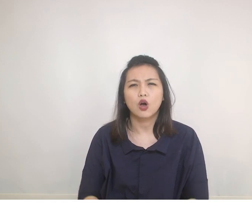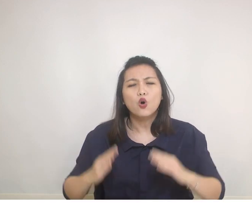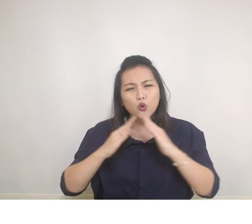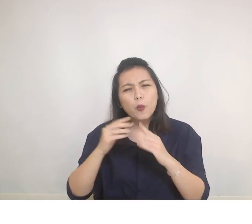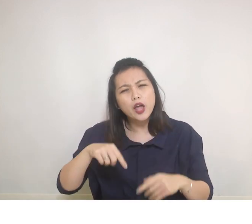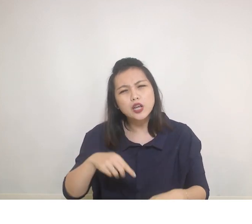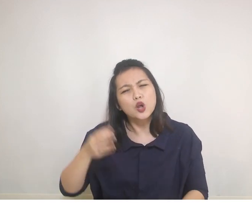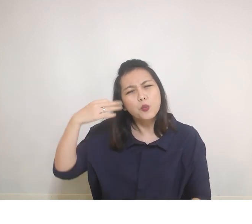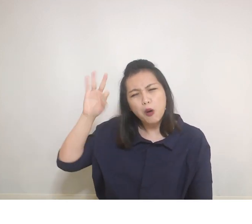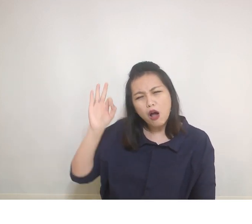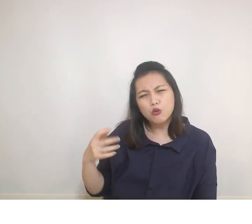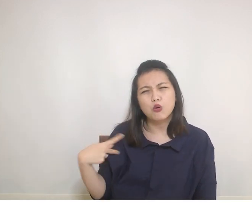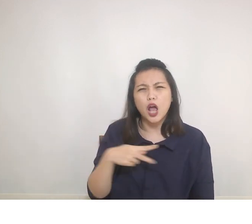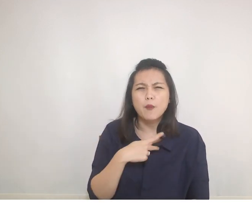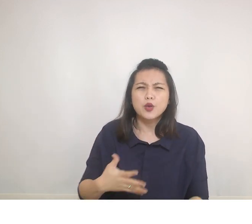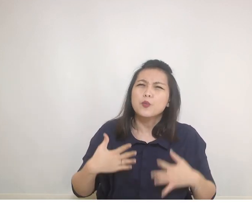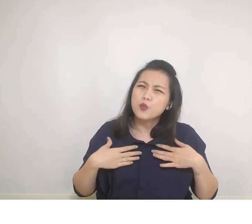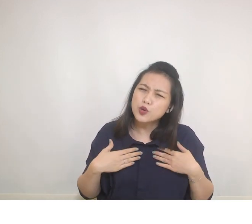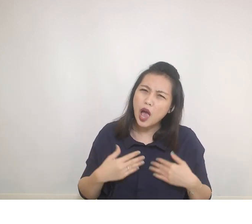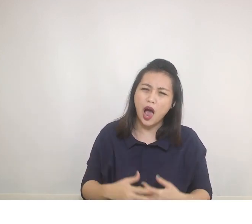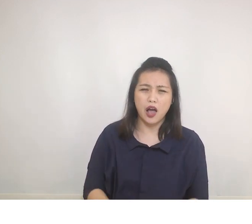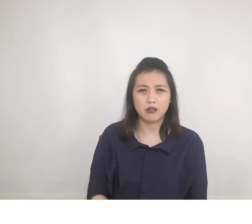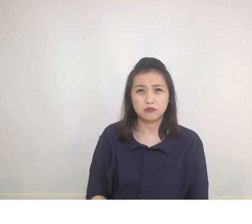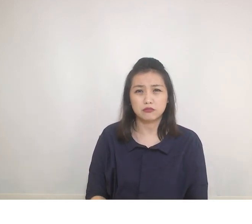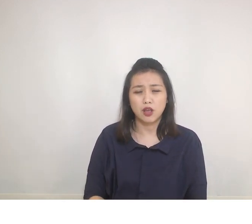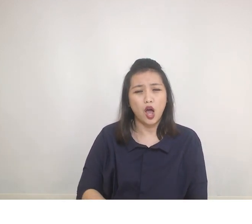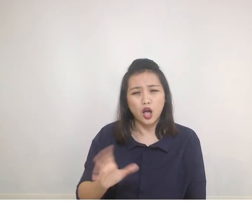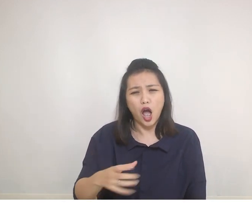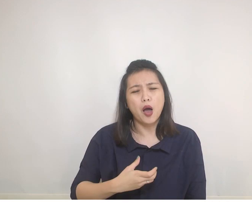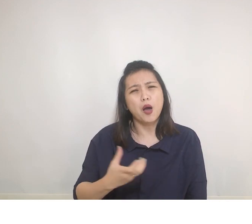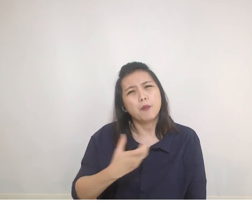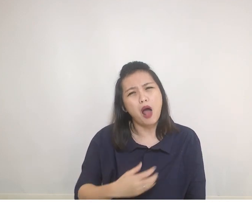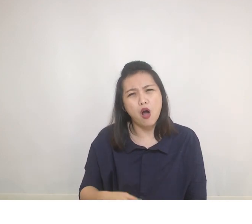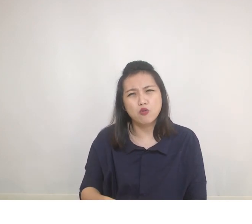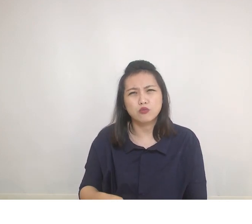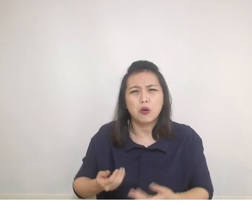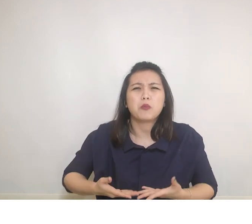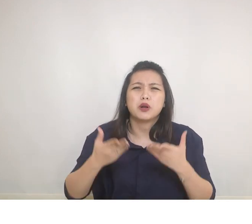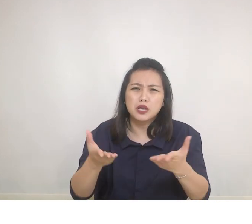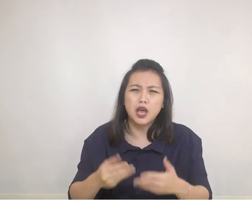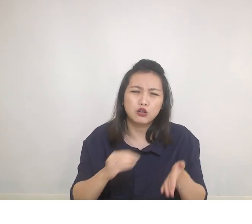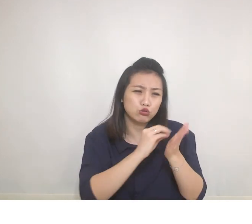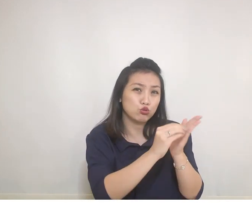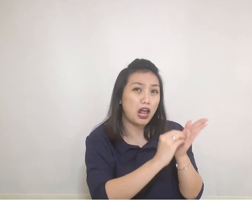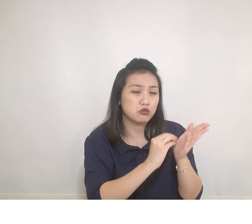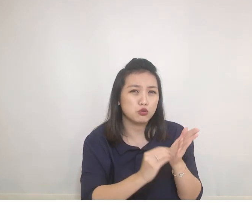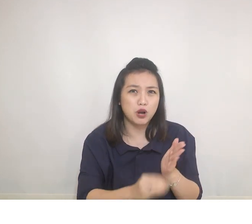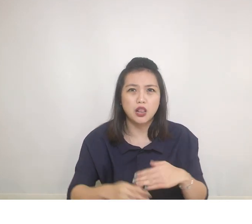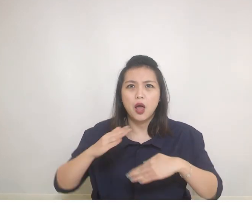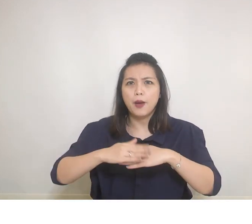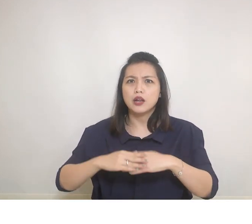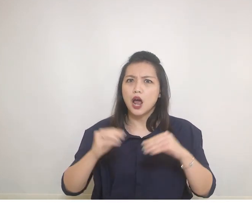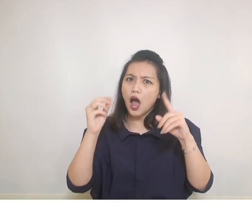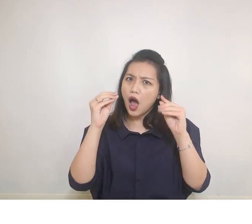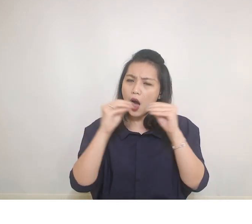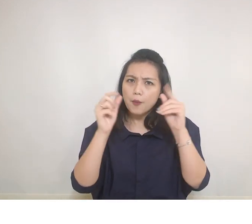istilahnya, dan harus dikorbankan kayak gitu. Dan karena tidak ada kesepakatan itu, makanya kami